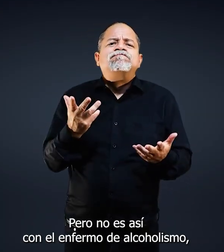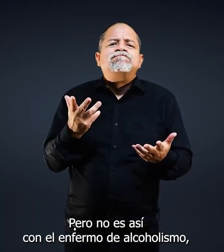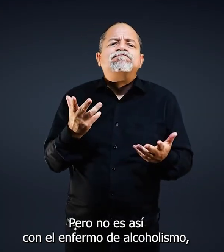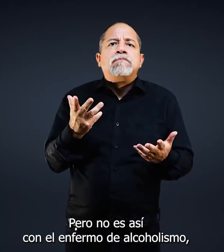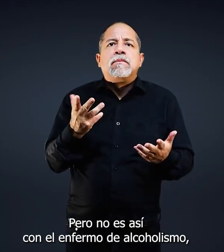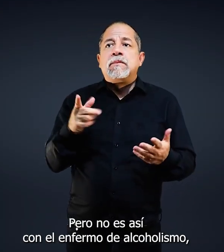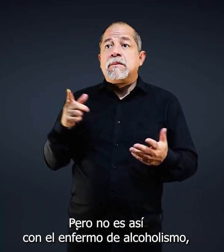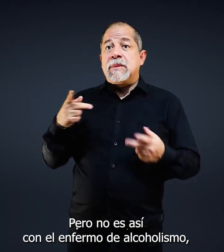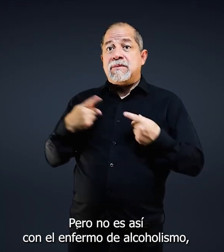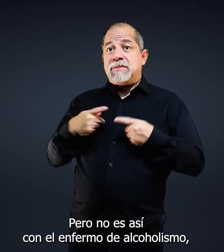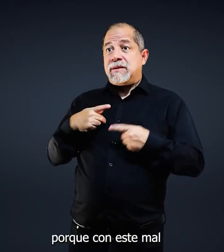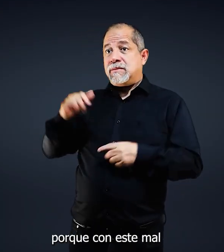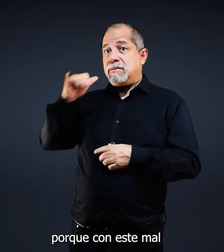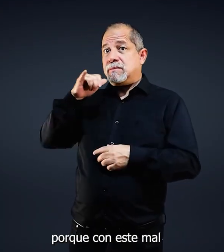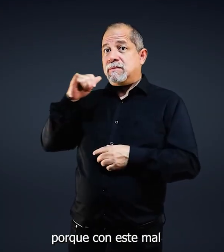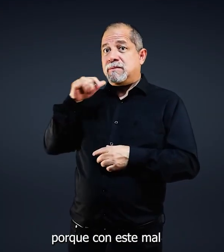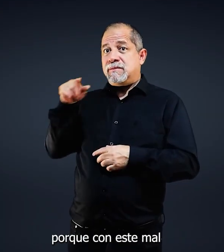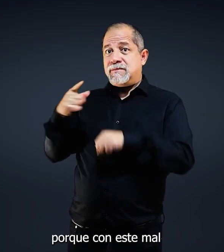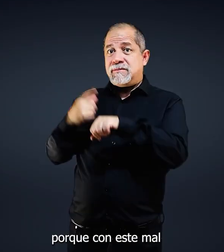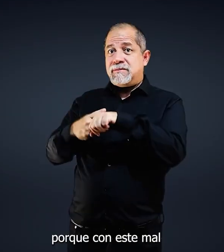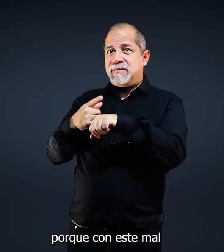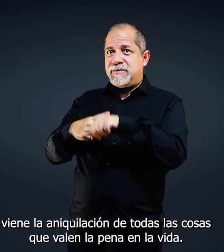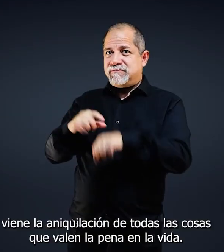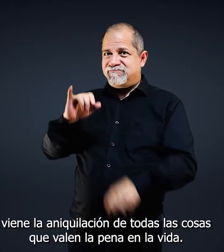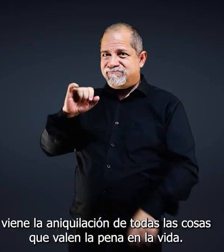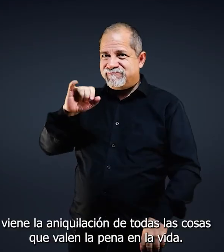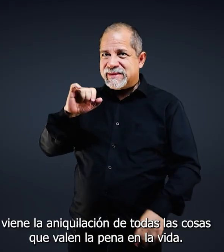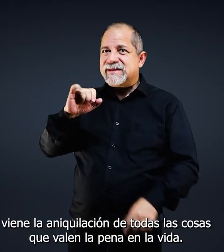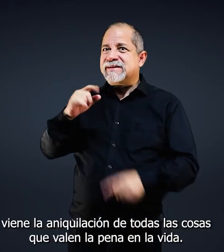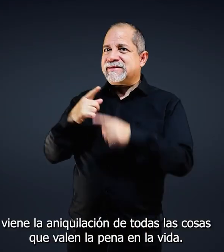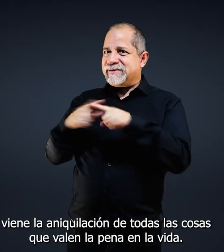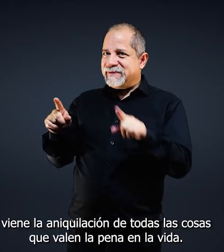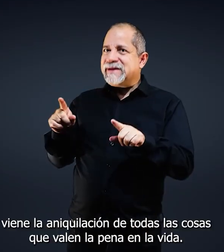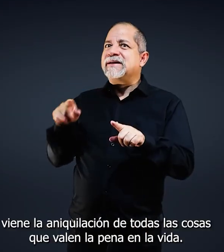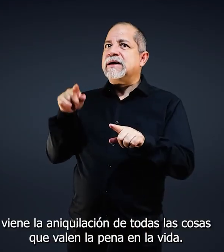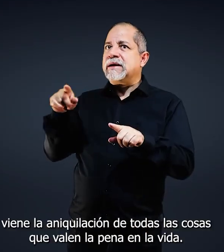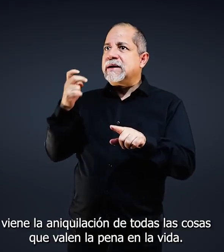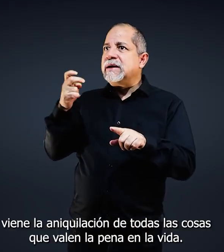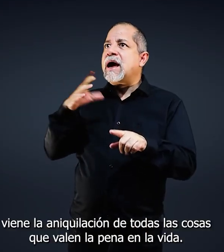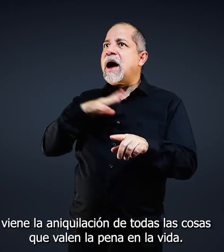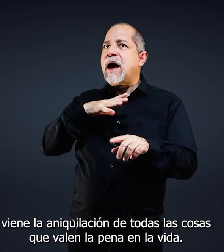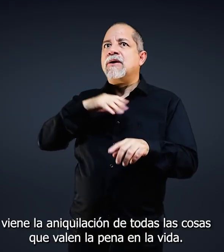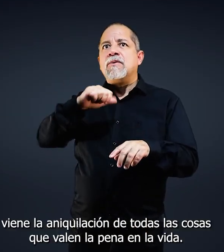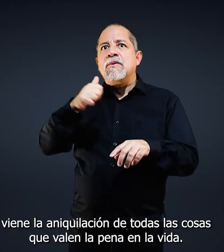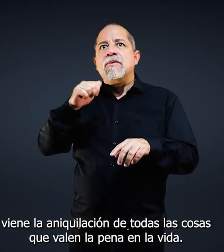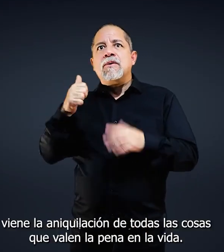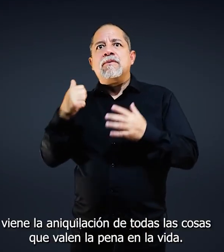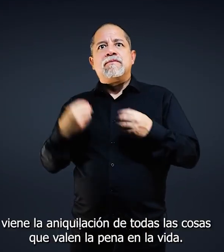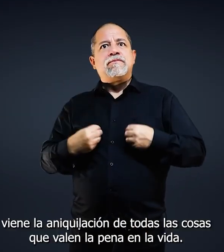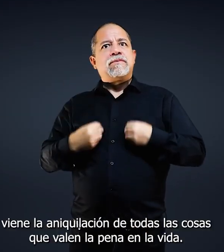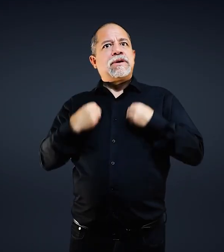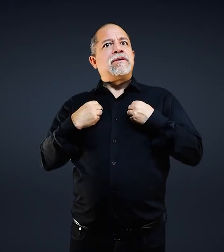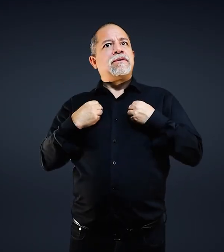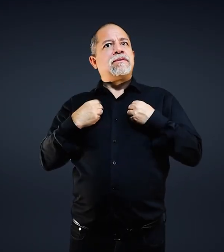alcoholismo, porque con este mal viene la aniquilación de todas las cosas que valen la pena en la vida.